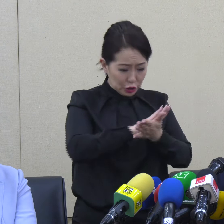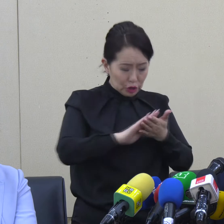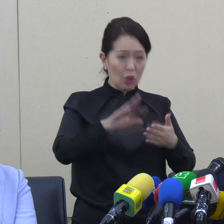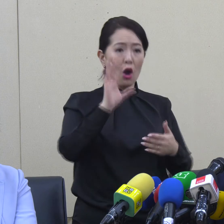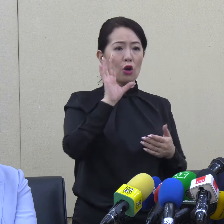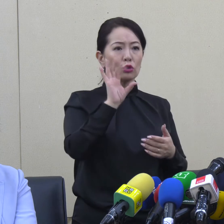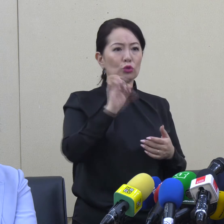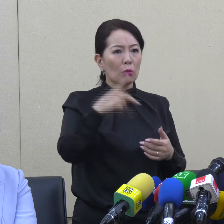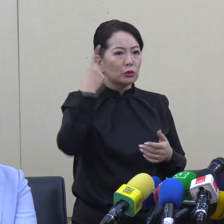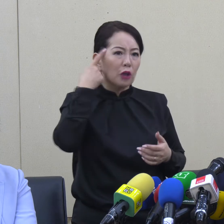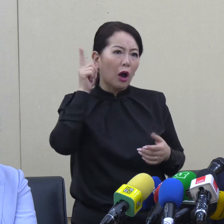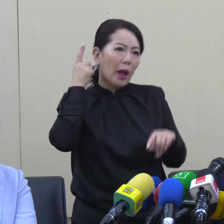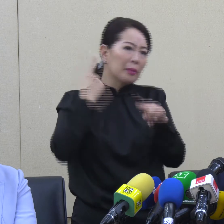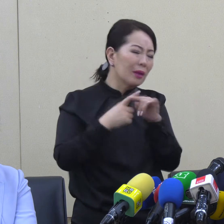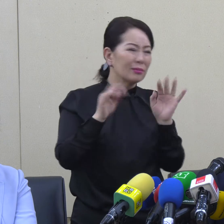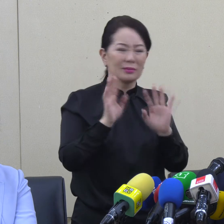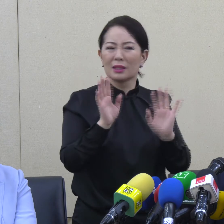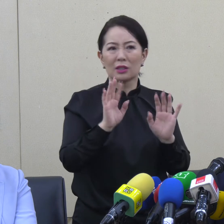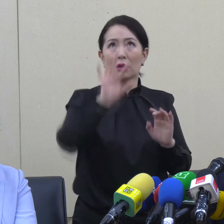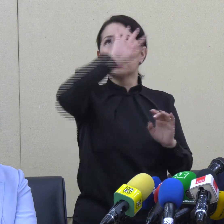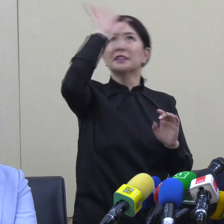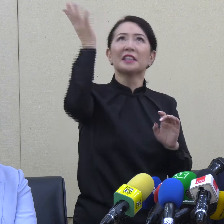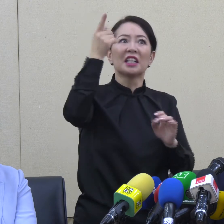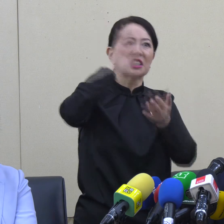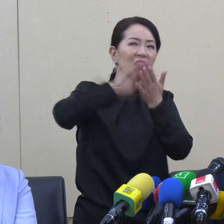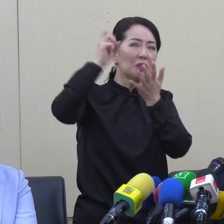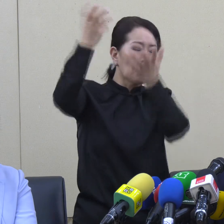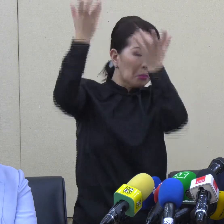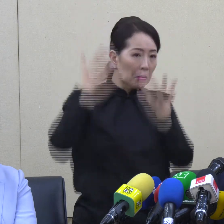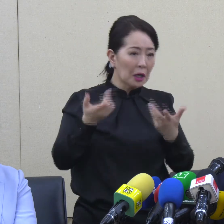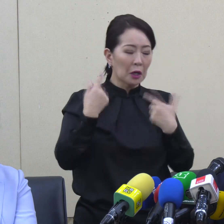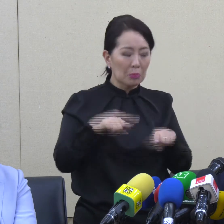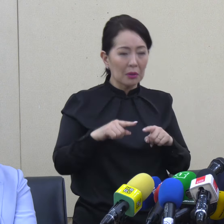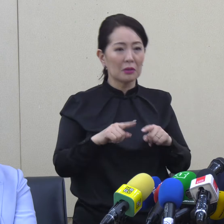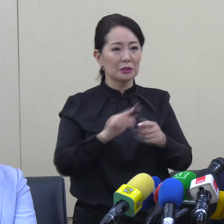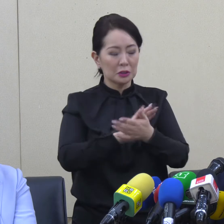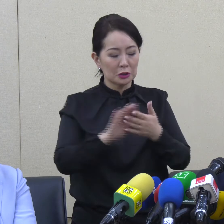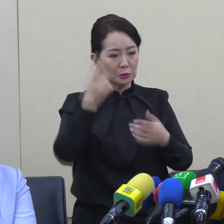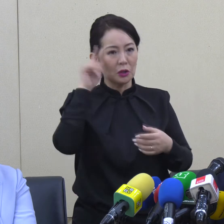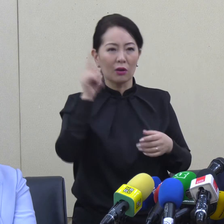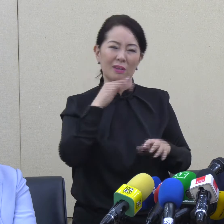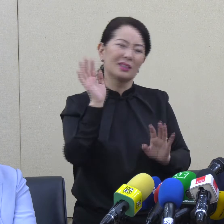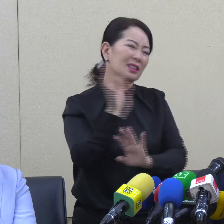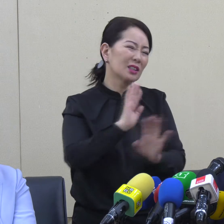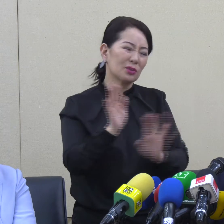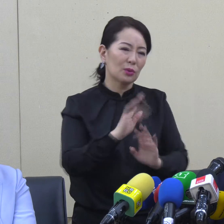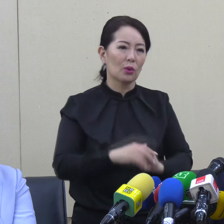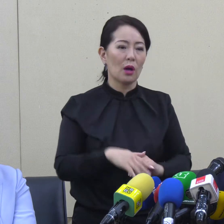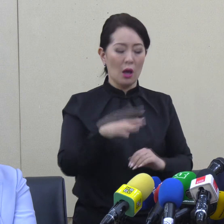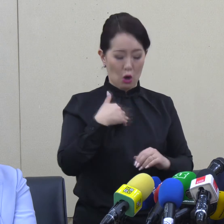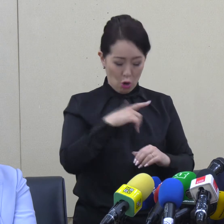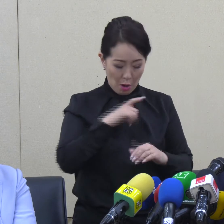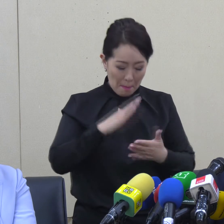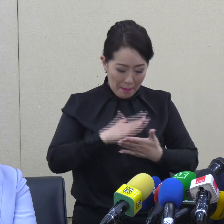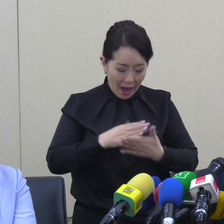юм зохиох хэрэггүй. Одоо тэнгэрээс тийм шин юм гээд шин болгон шин юм зохиож ярих хэрэггүй. Бага юм